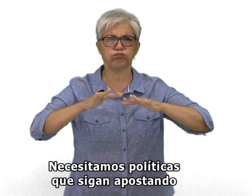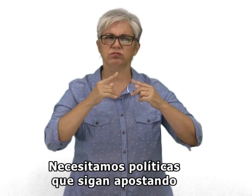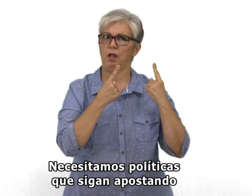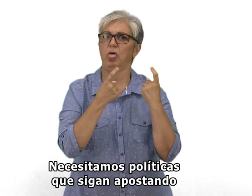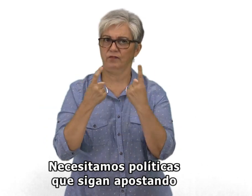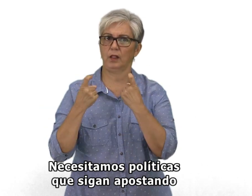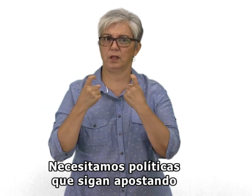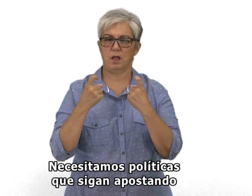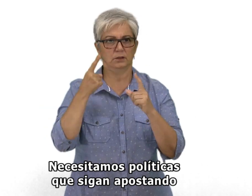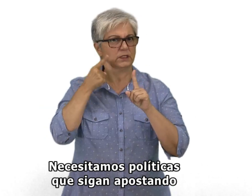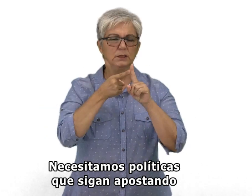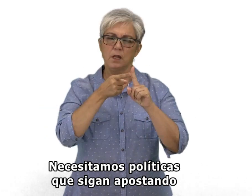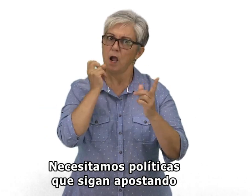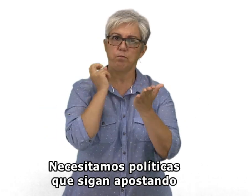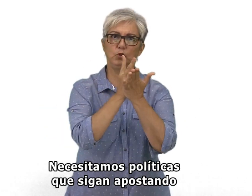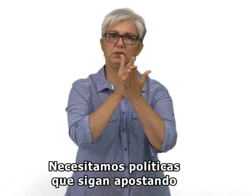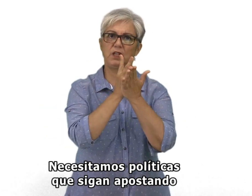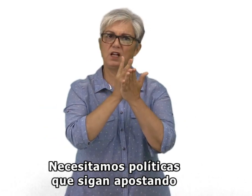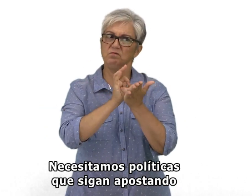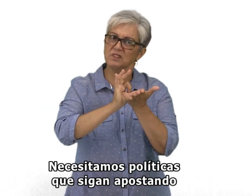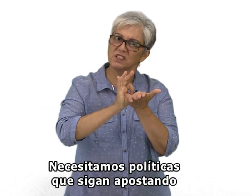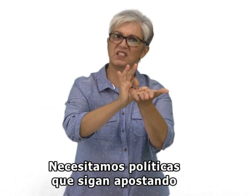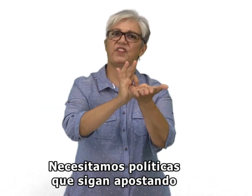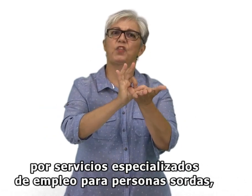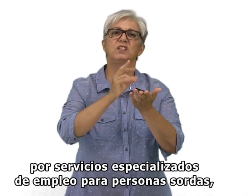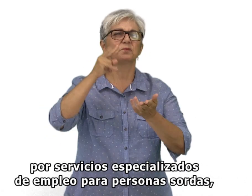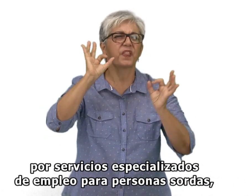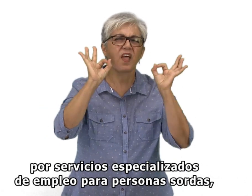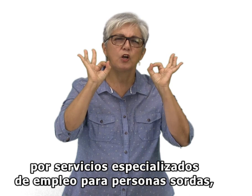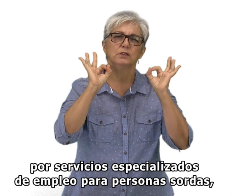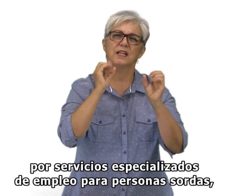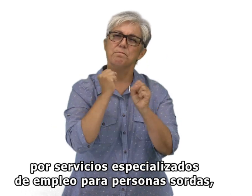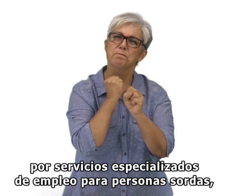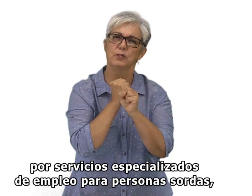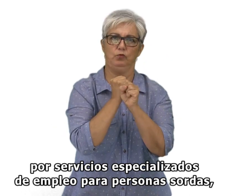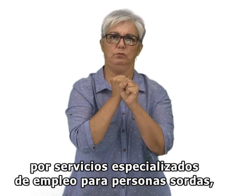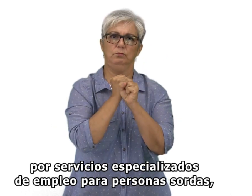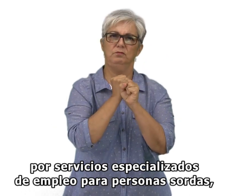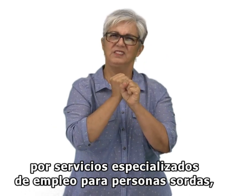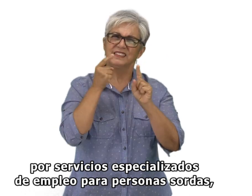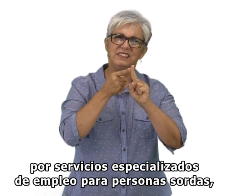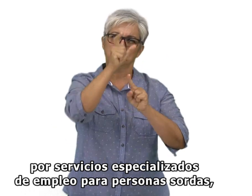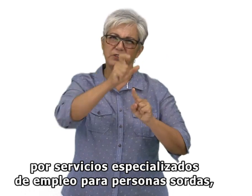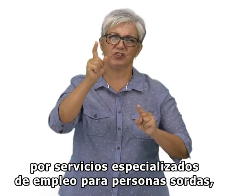Necesitamos políticas que sigan apostando por servicios especializados de empleo para personas